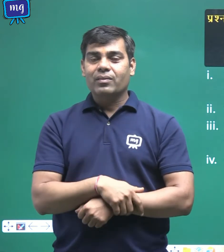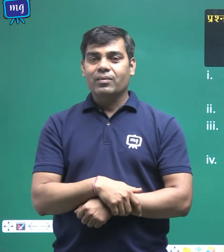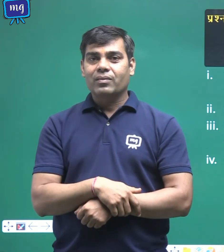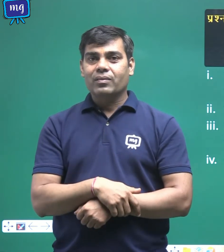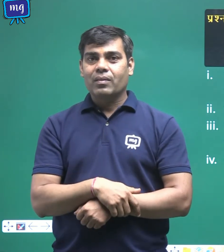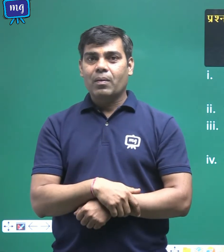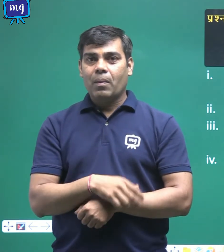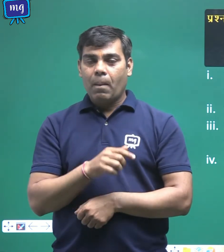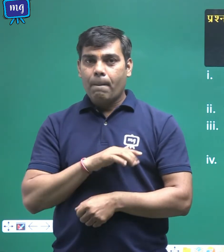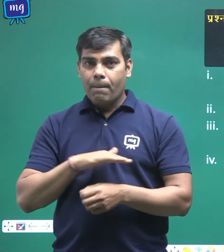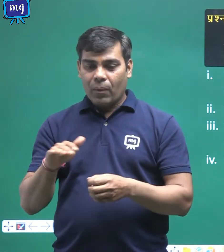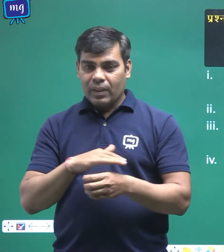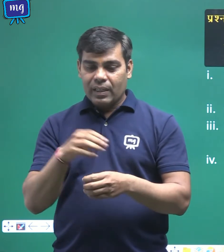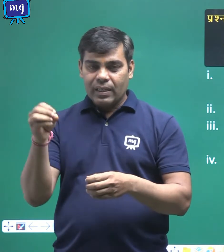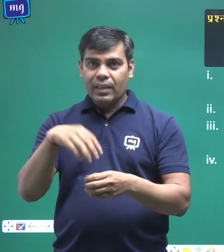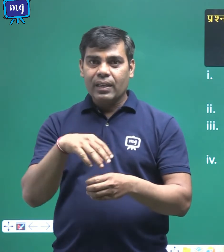पूर्ति